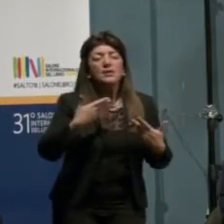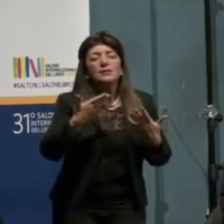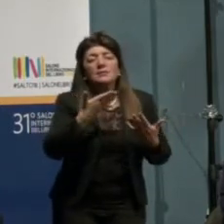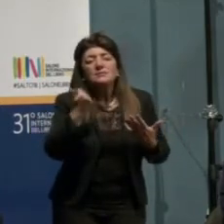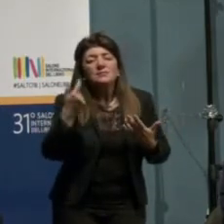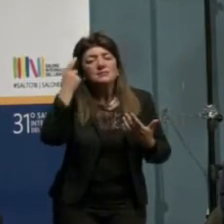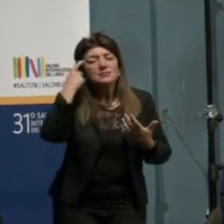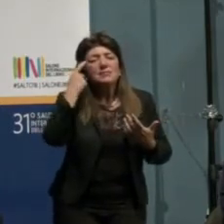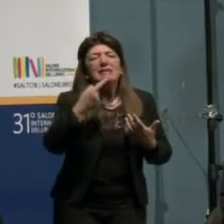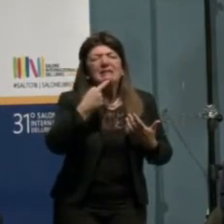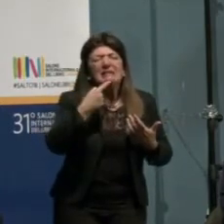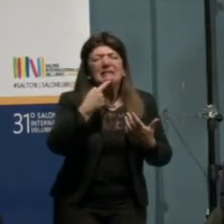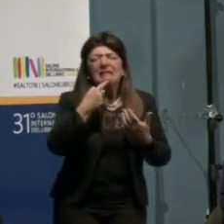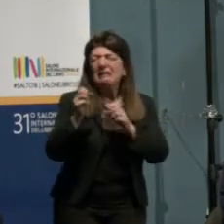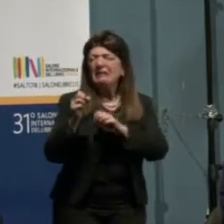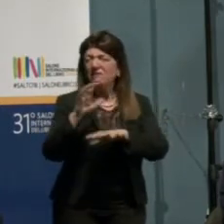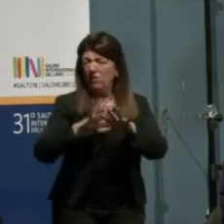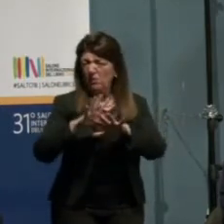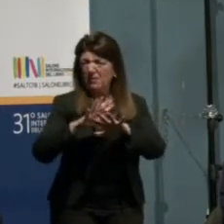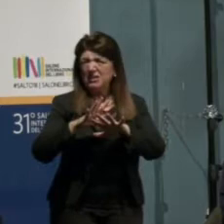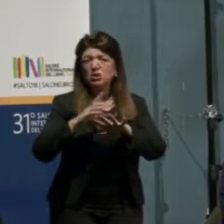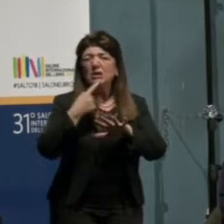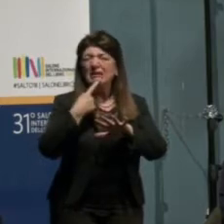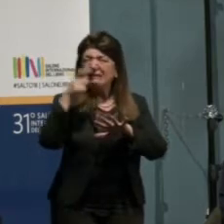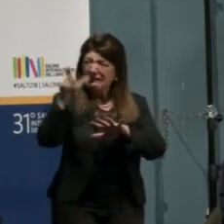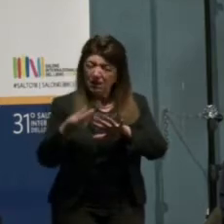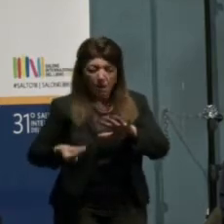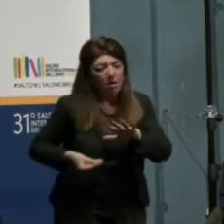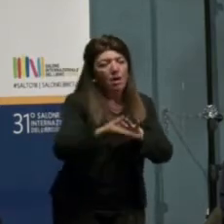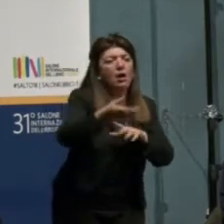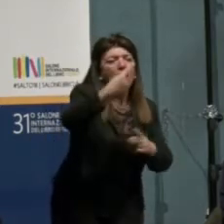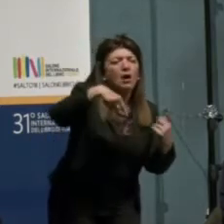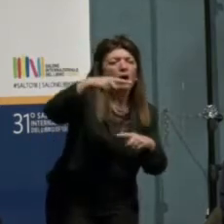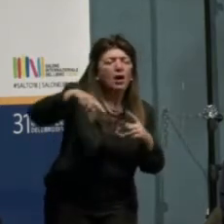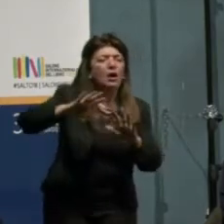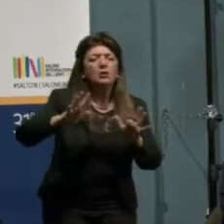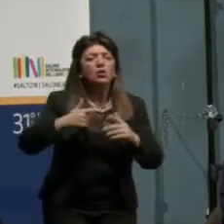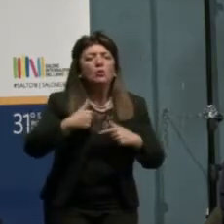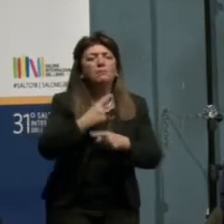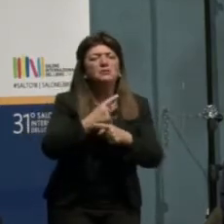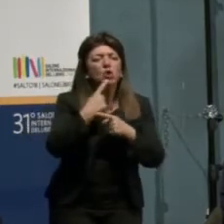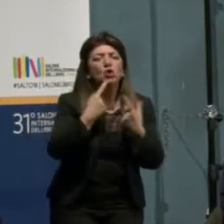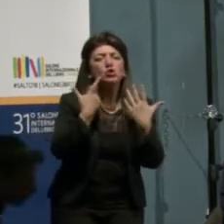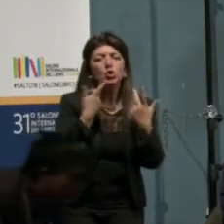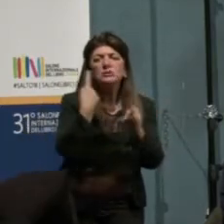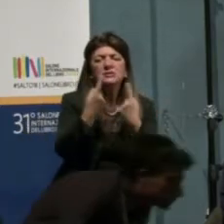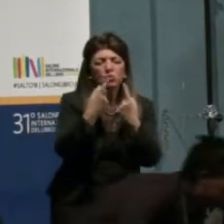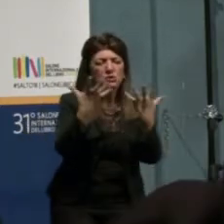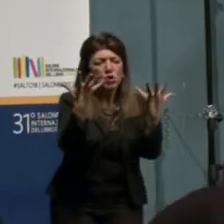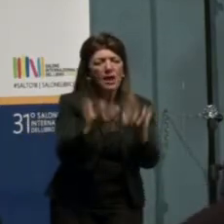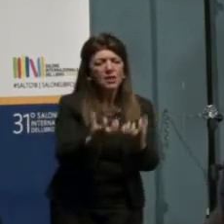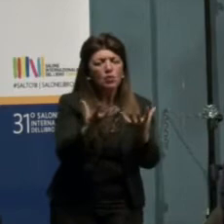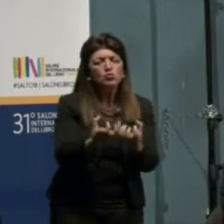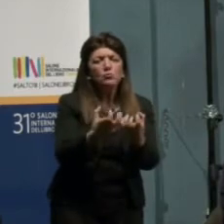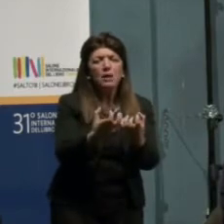l'informazione chi la fa circolare in tanti modi di riassumere la vicenda a questo punto sull'orlo vi accennavo idea